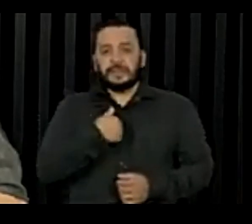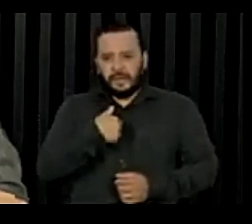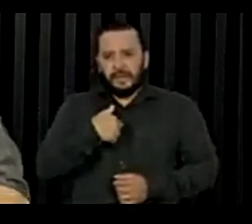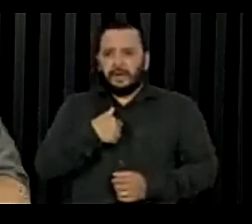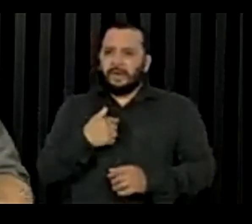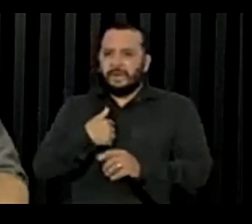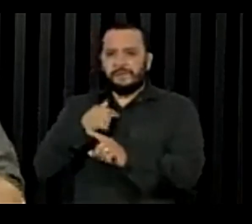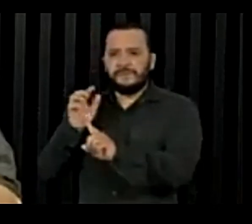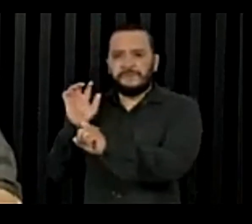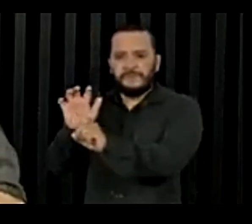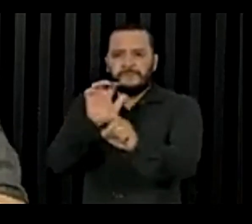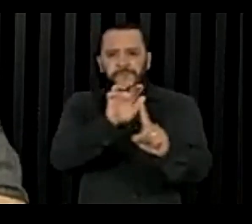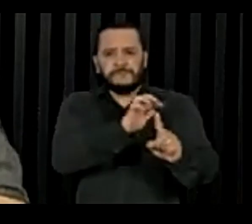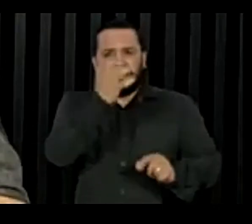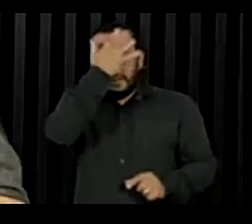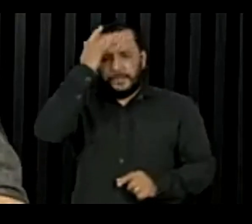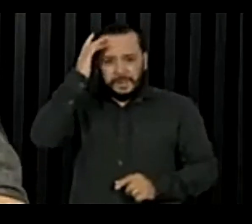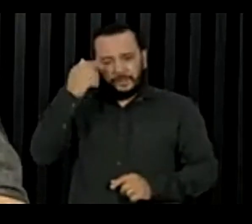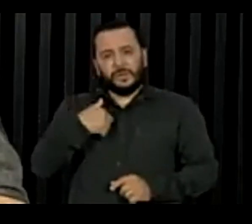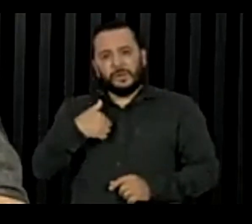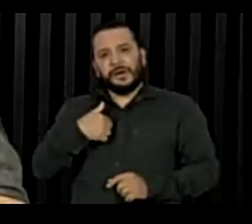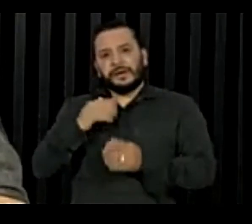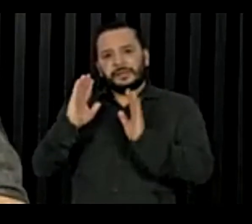uma pessoa que me acompanha assiduamente.